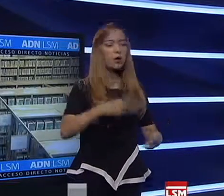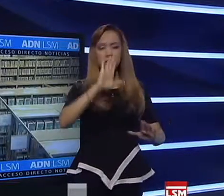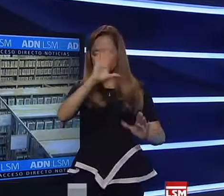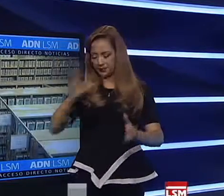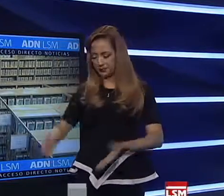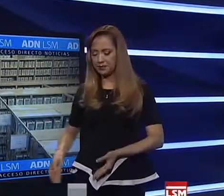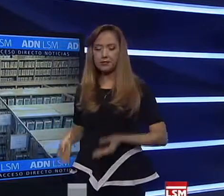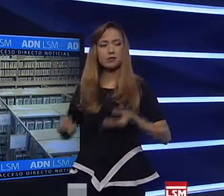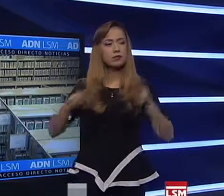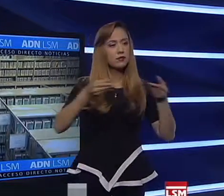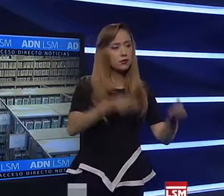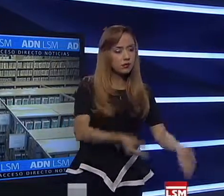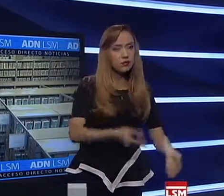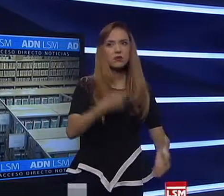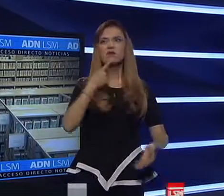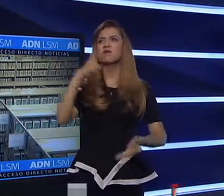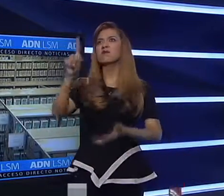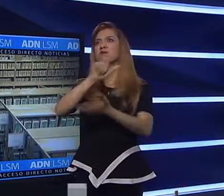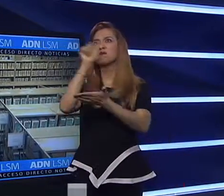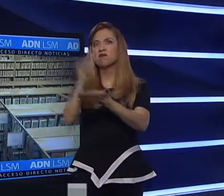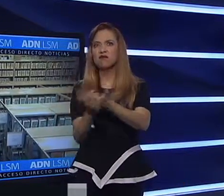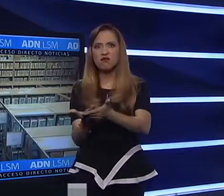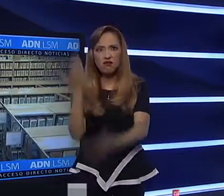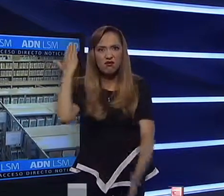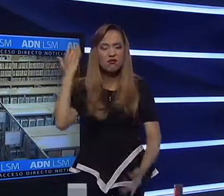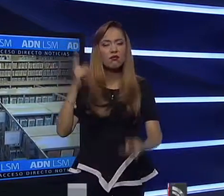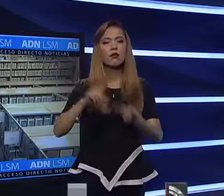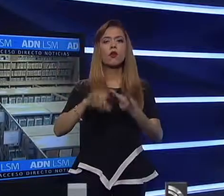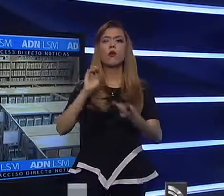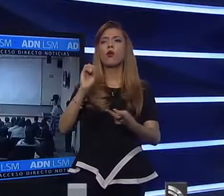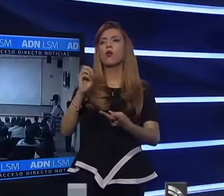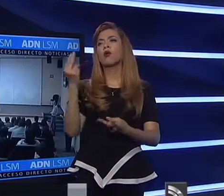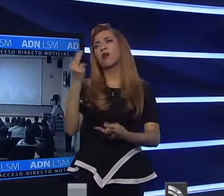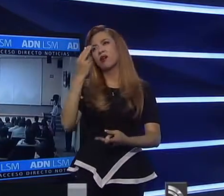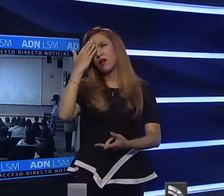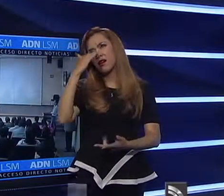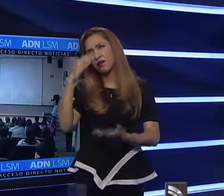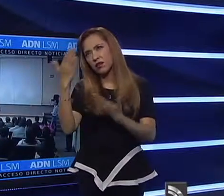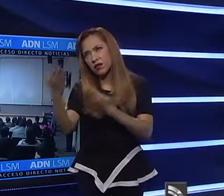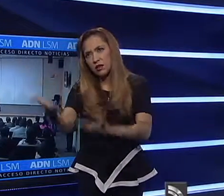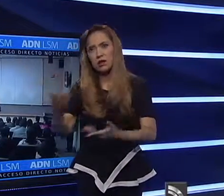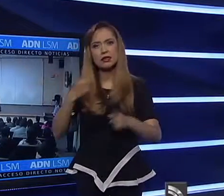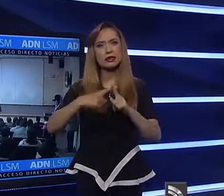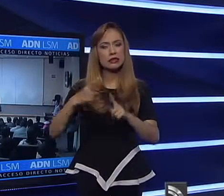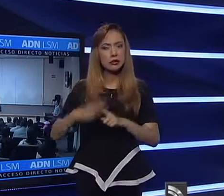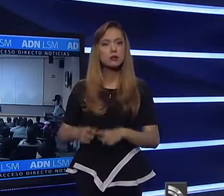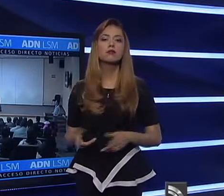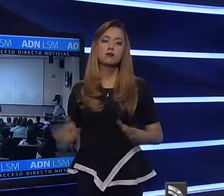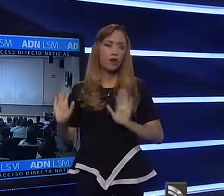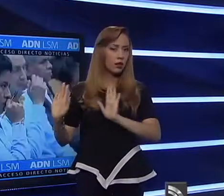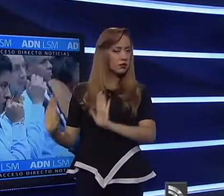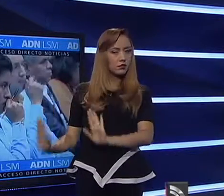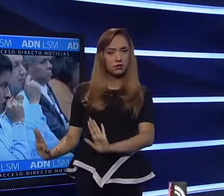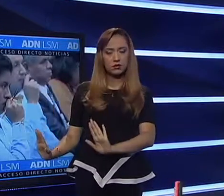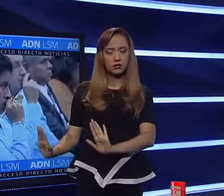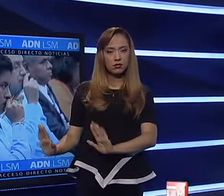y hasta demandas, señalaron especialistas. En el foro, Función Social y Carácter Público de